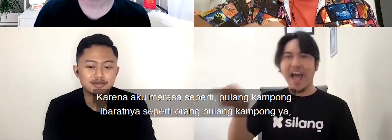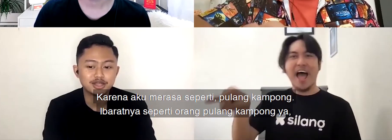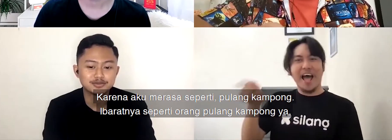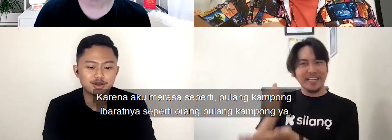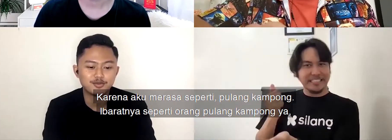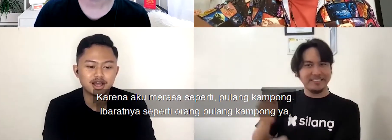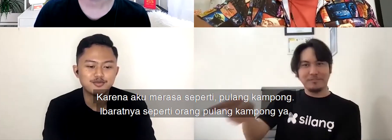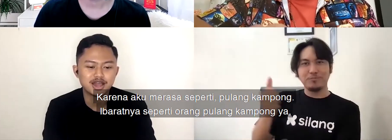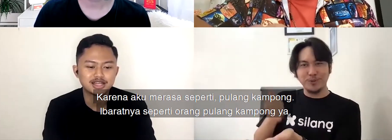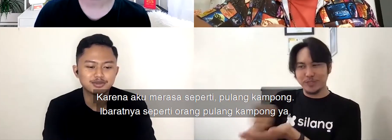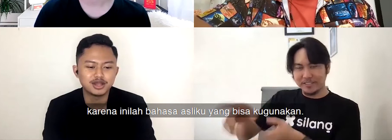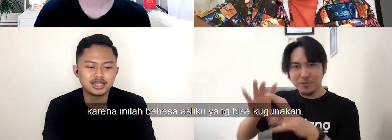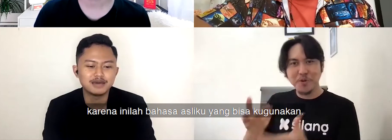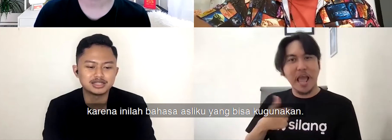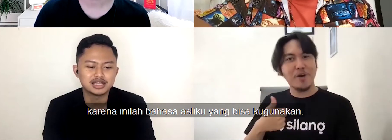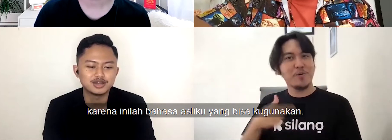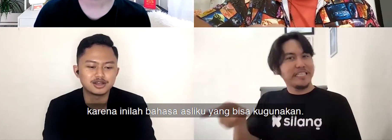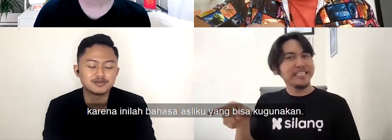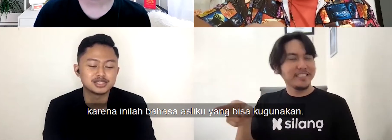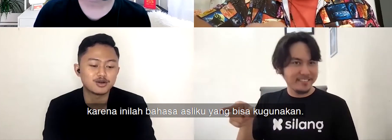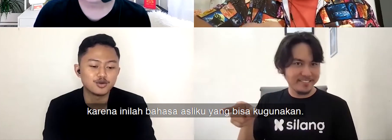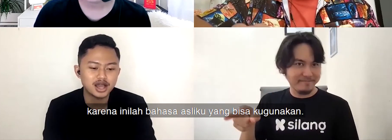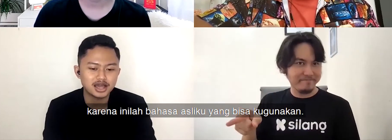kampung bareng Inilah